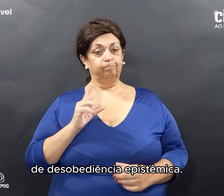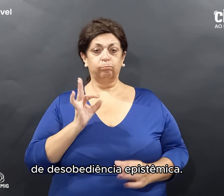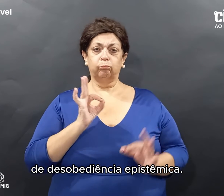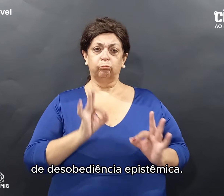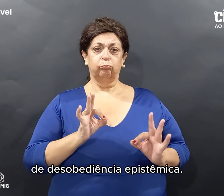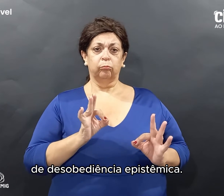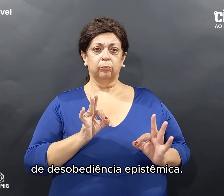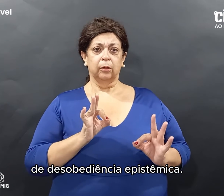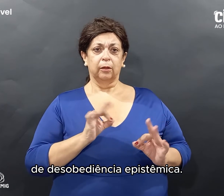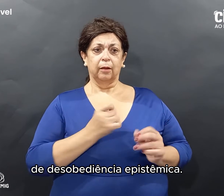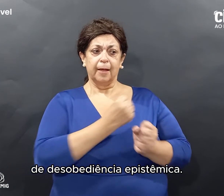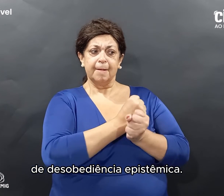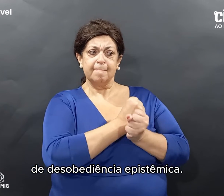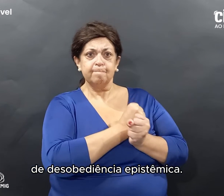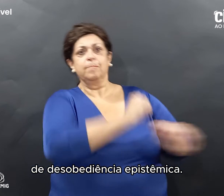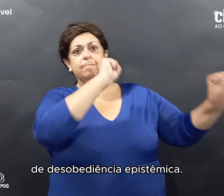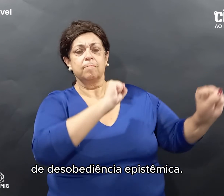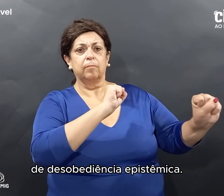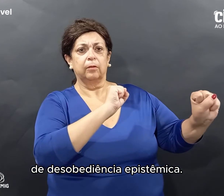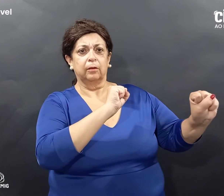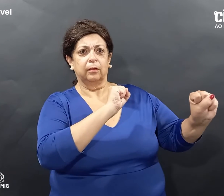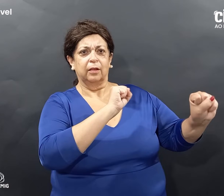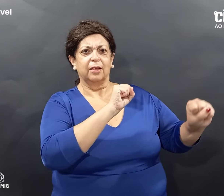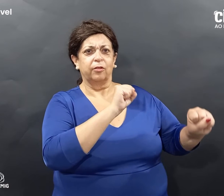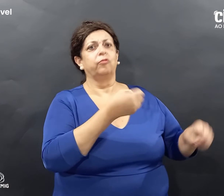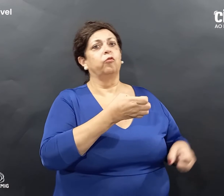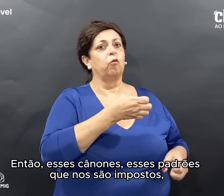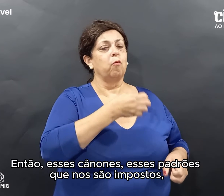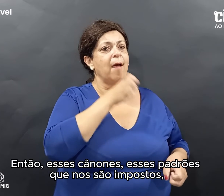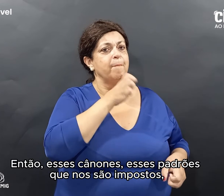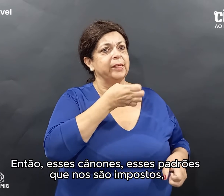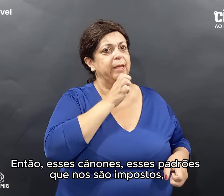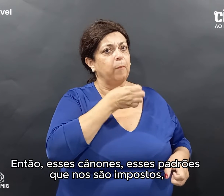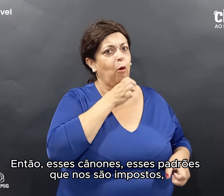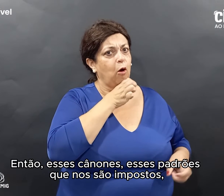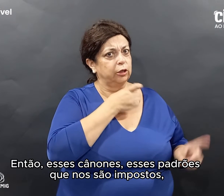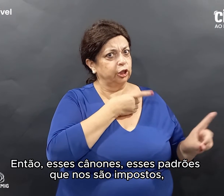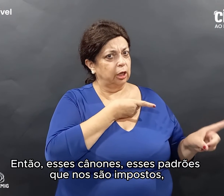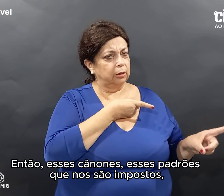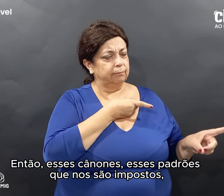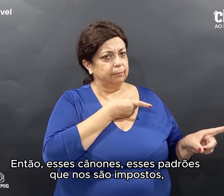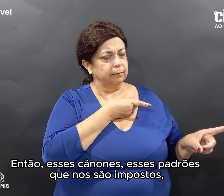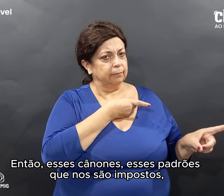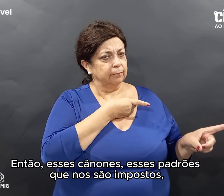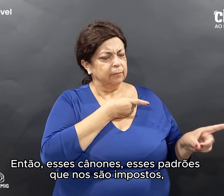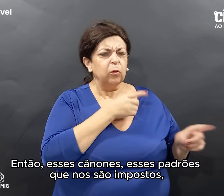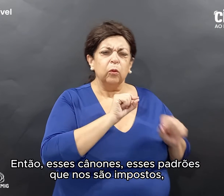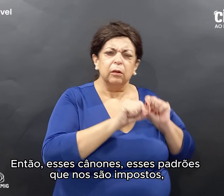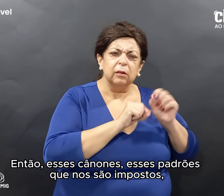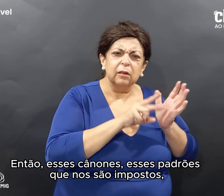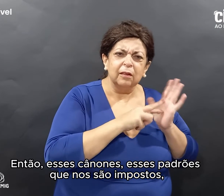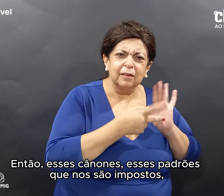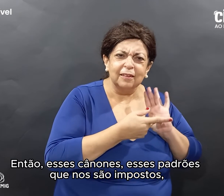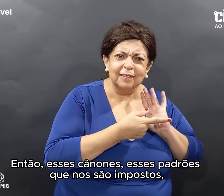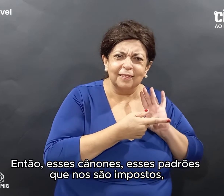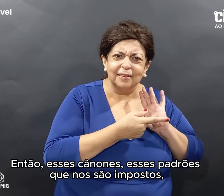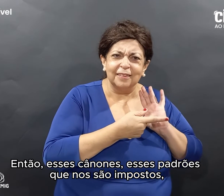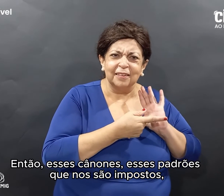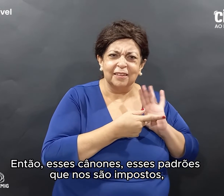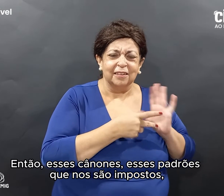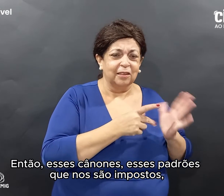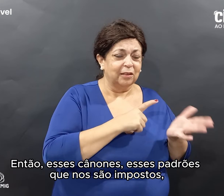de desobediência epistêmica, né? Então, esses